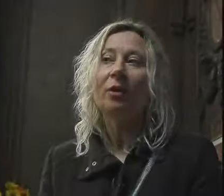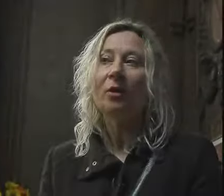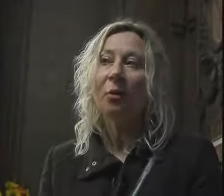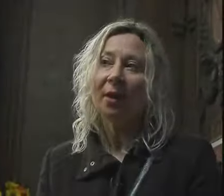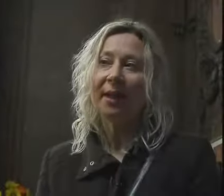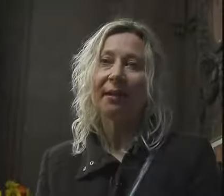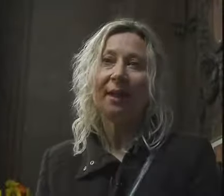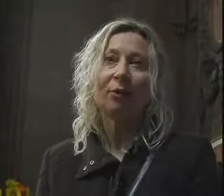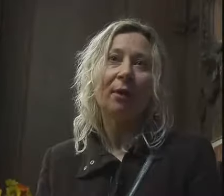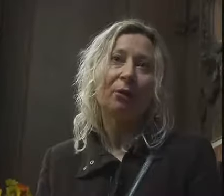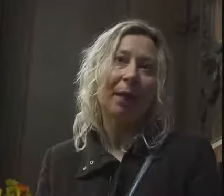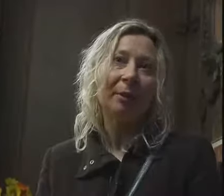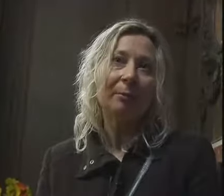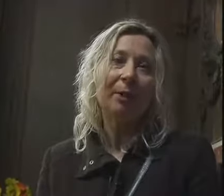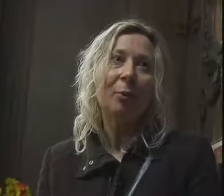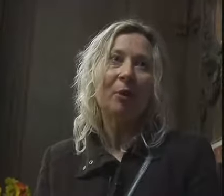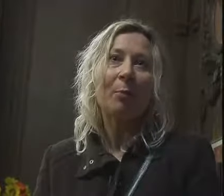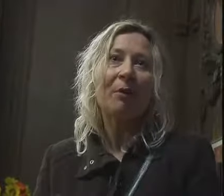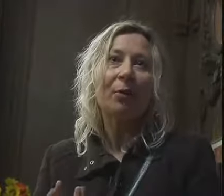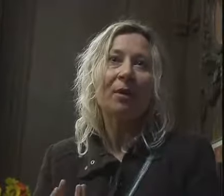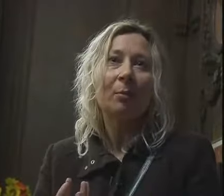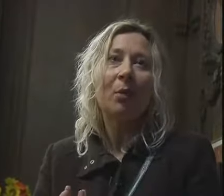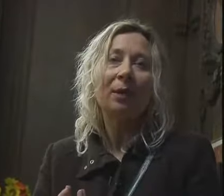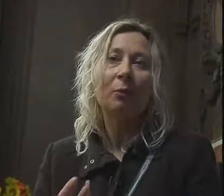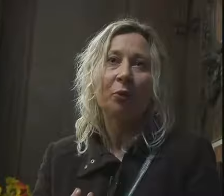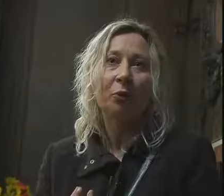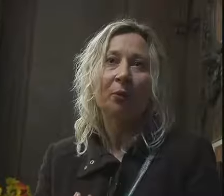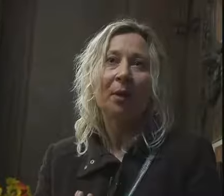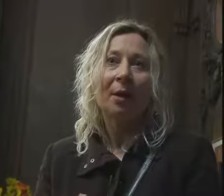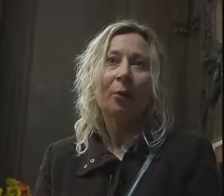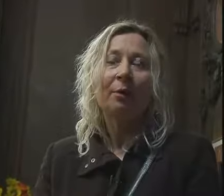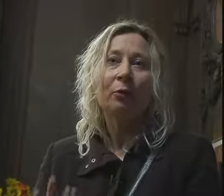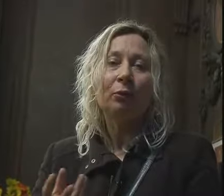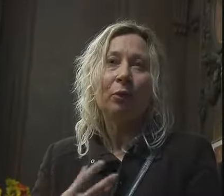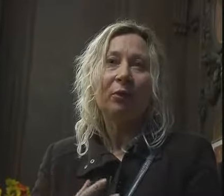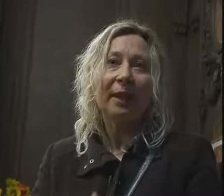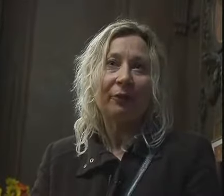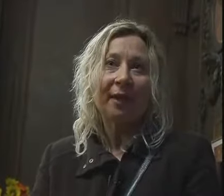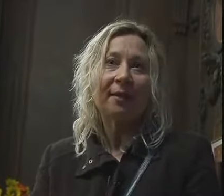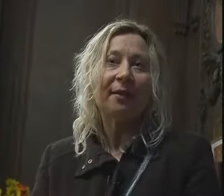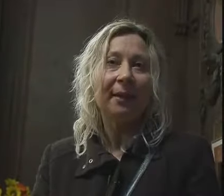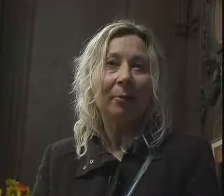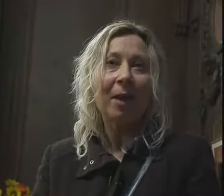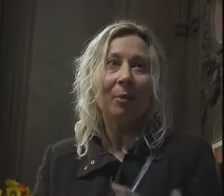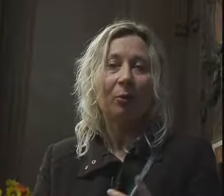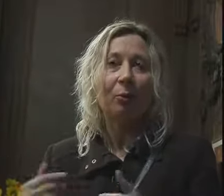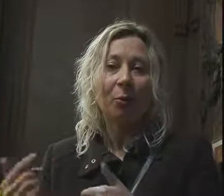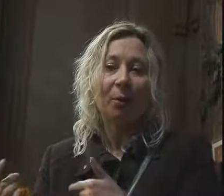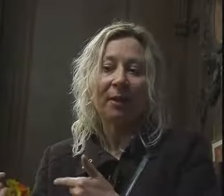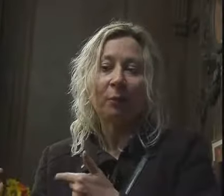Quand un sourd lit un texte de la Bible, il ne perçoit pas forcément d'émotion. Donc il y a tout le côté affect qui n'y est pas, parce que nous, on reçoit des